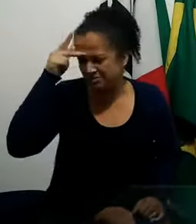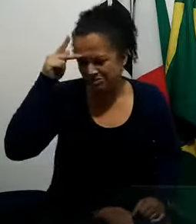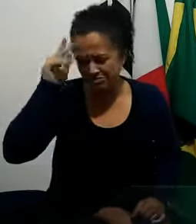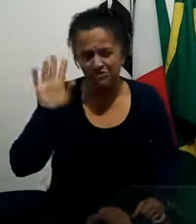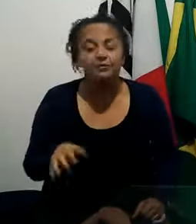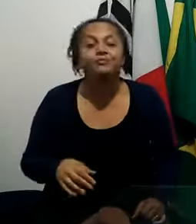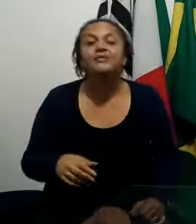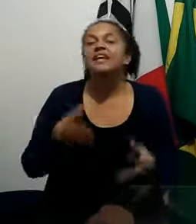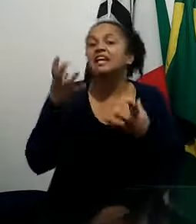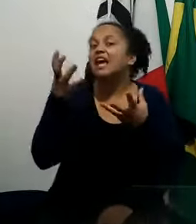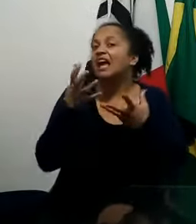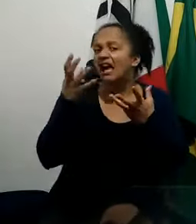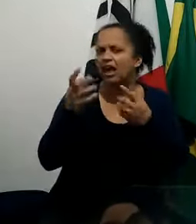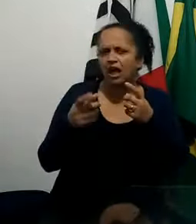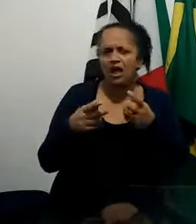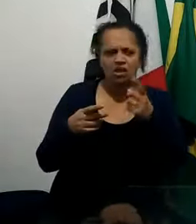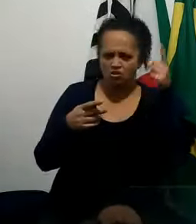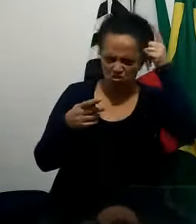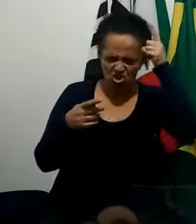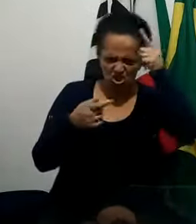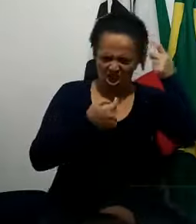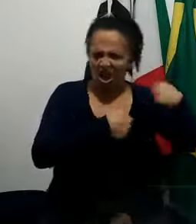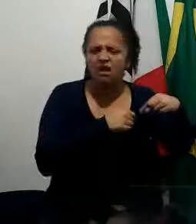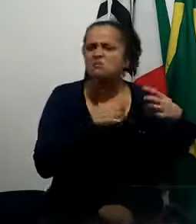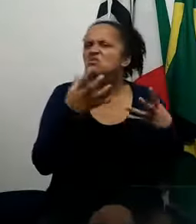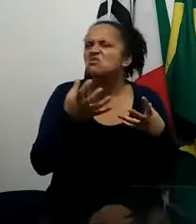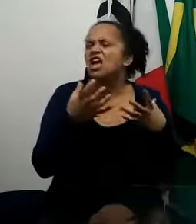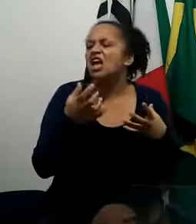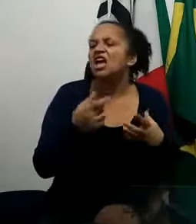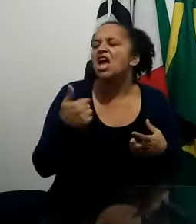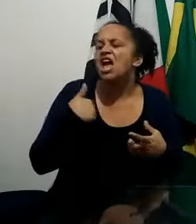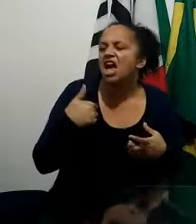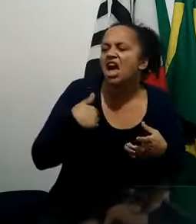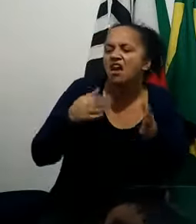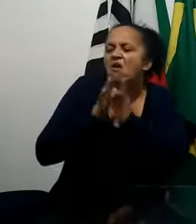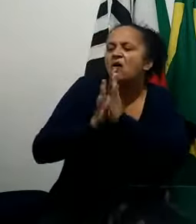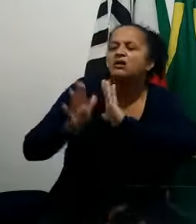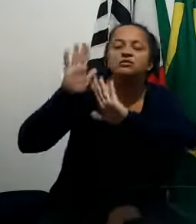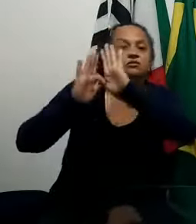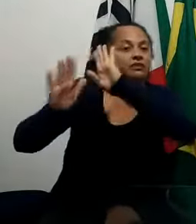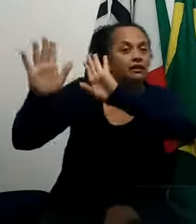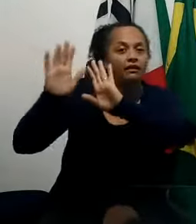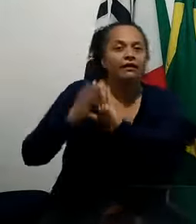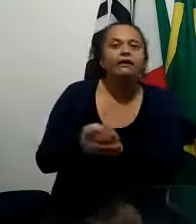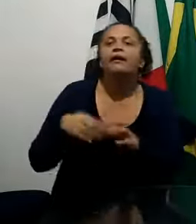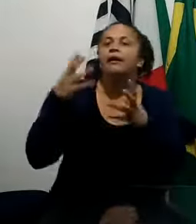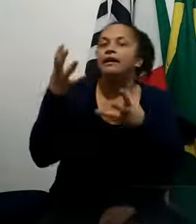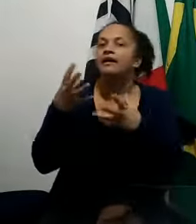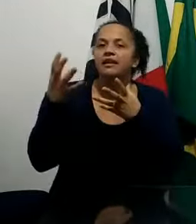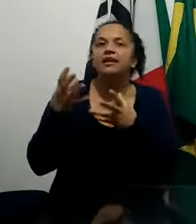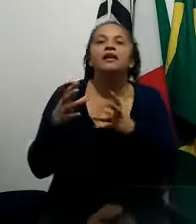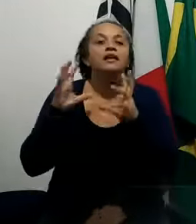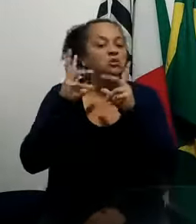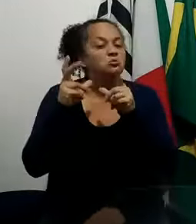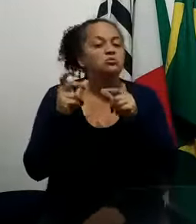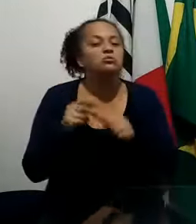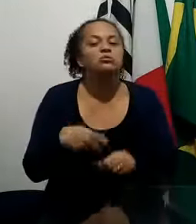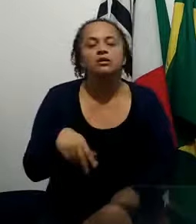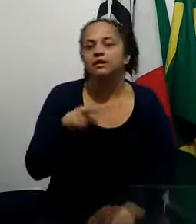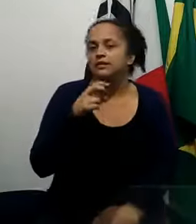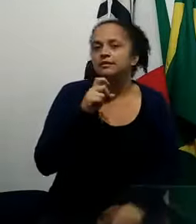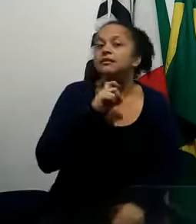exigir que seja adorado, vai querer implantar sua marca, e ninguém vai comprar ou vender sem a sua marca, está